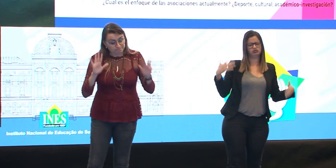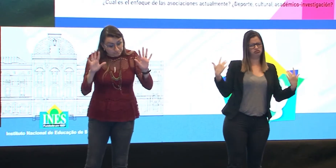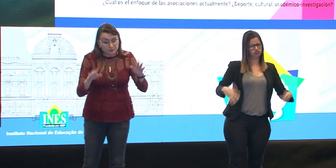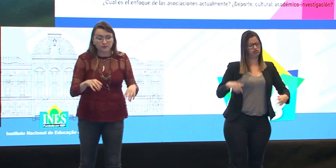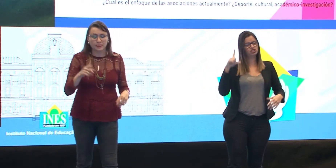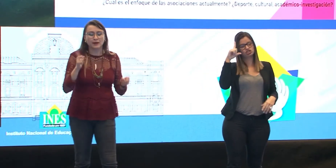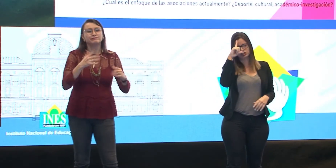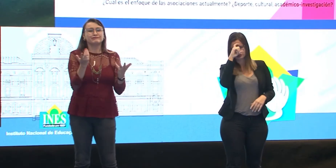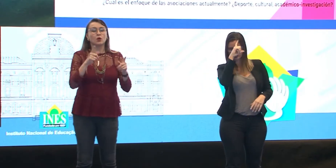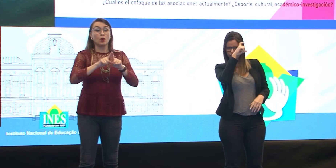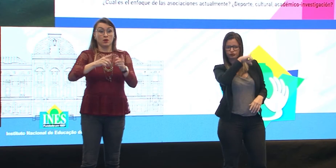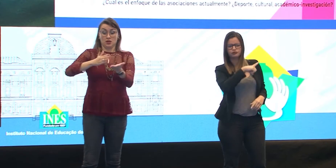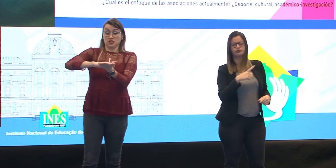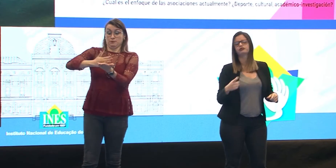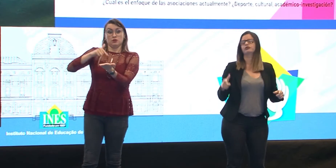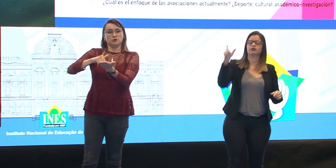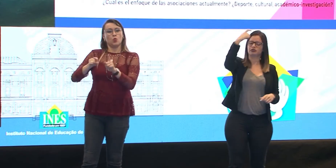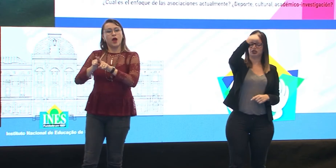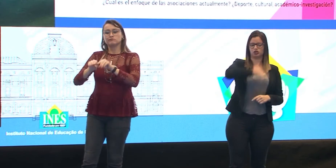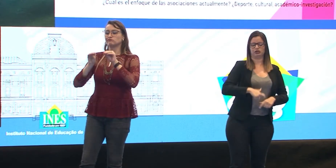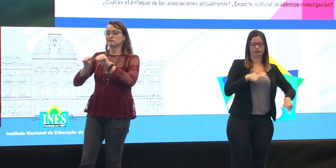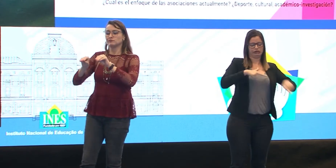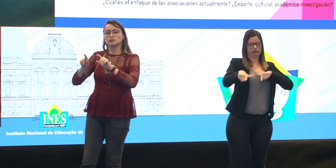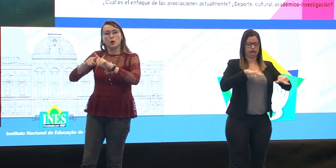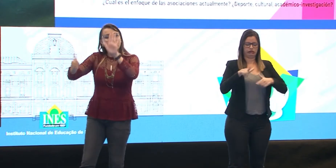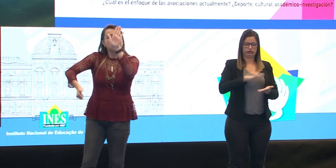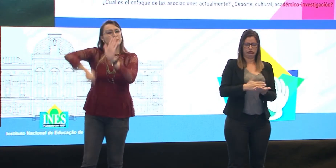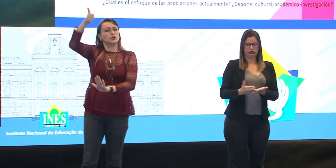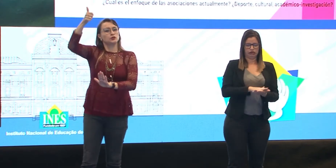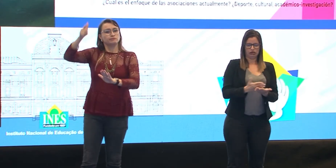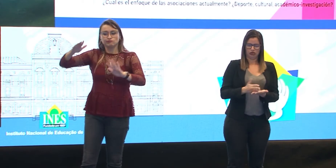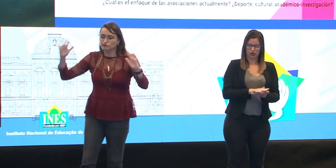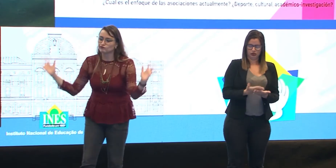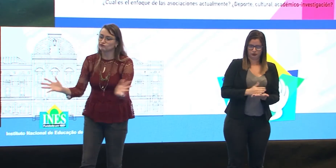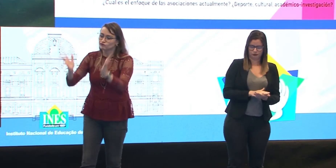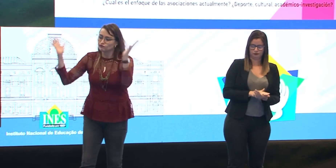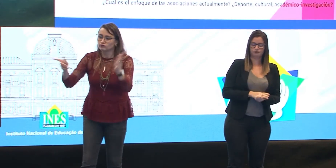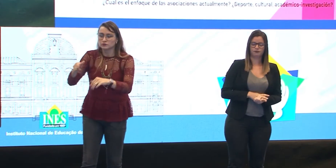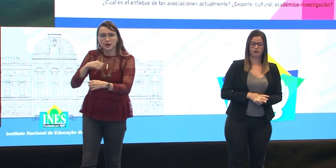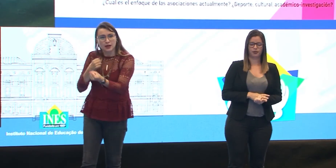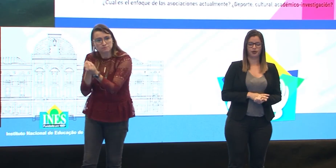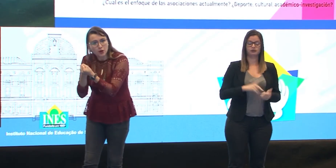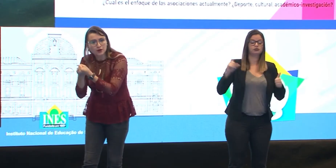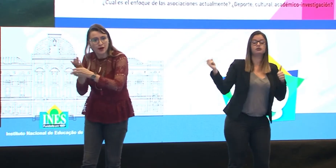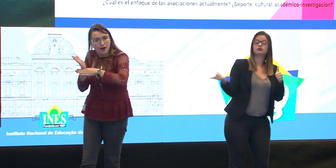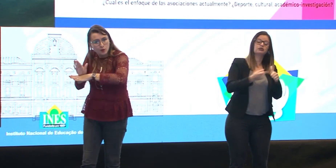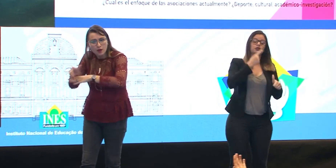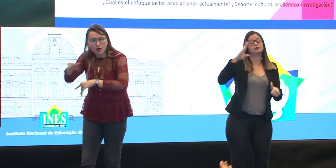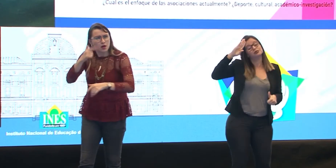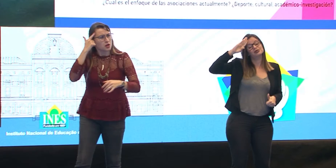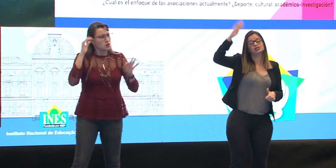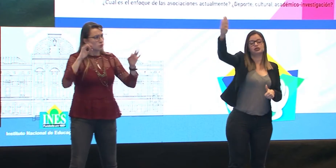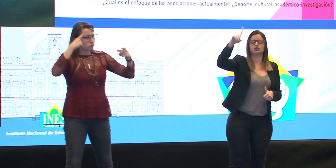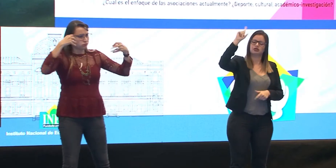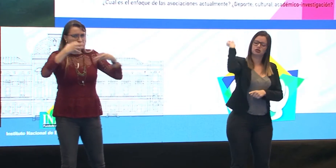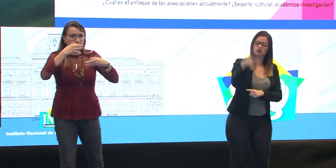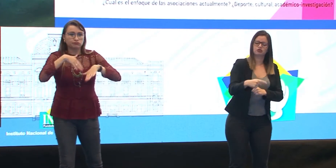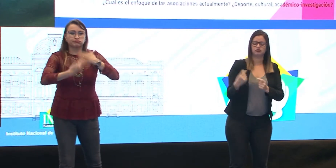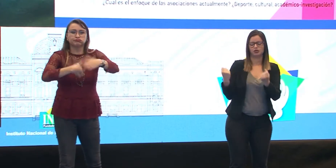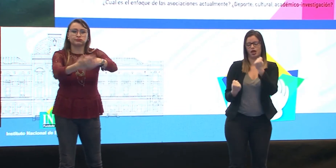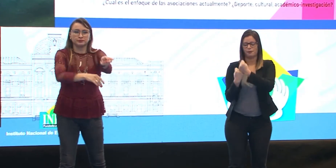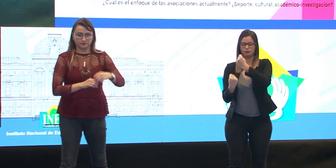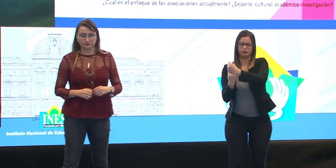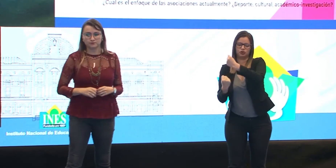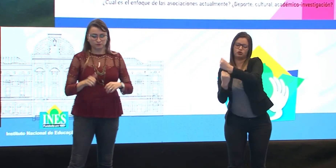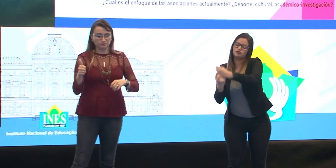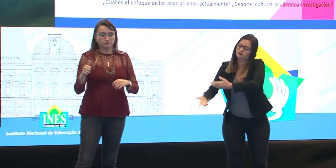muito complexo que precisa ser visto. E também esses tradutores e intérpretes, às vezes esse processo tem que ser de estimulação para